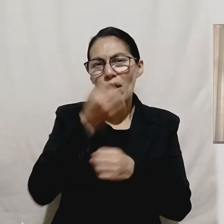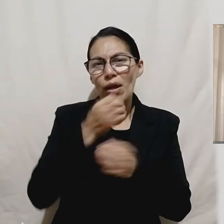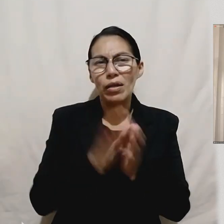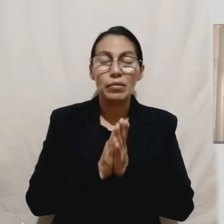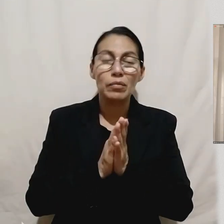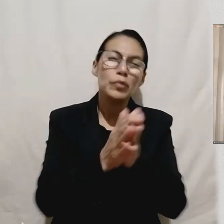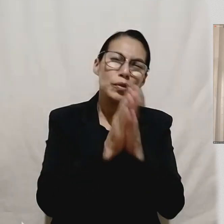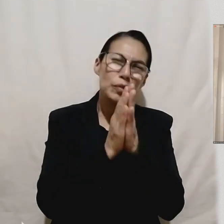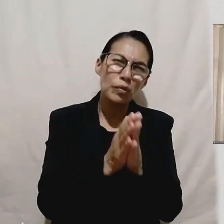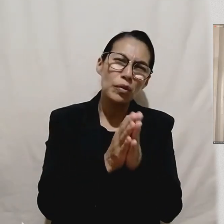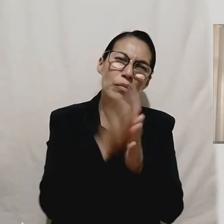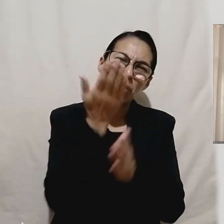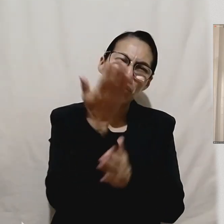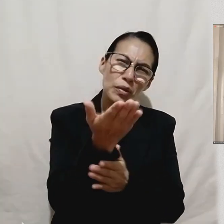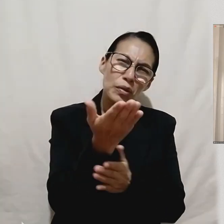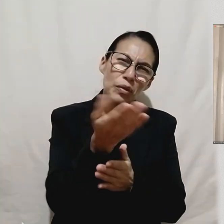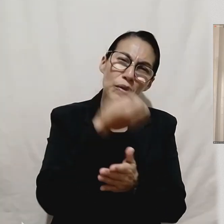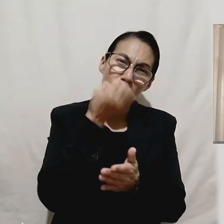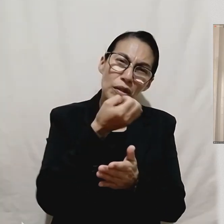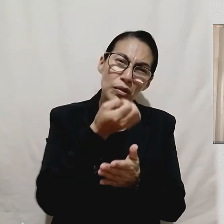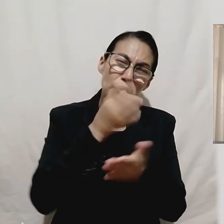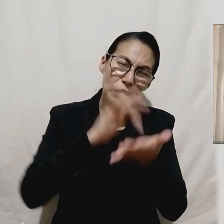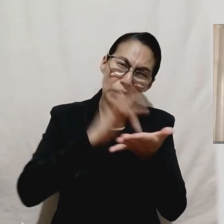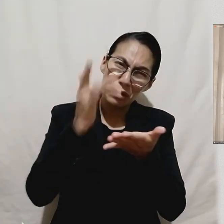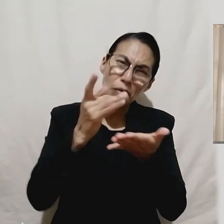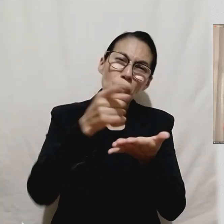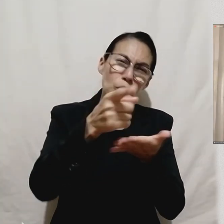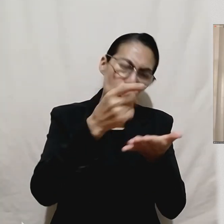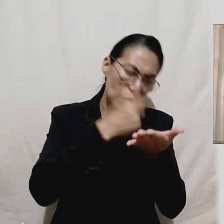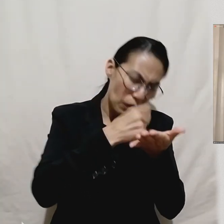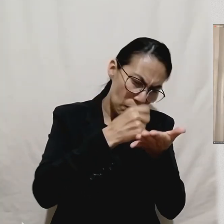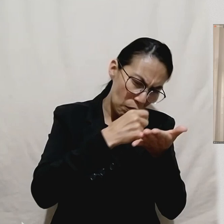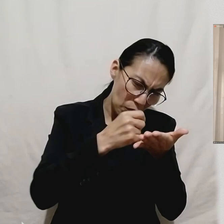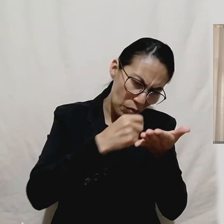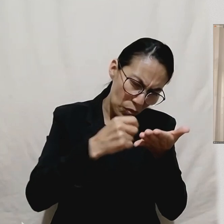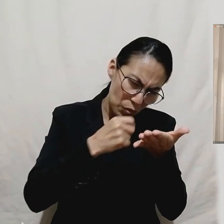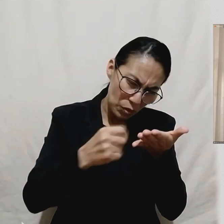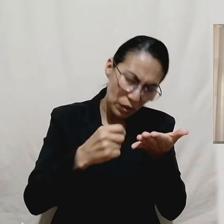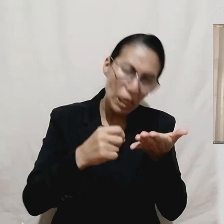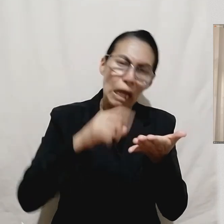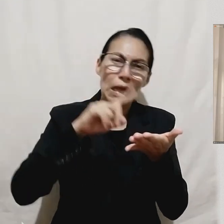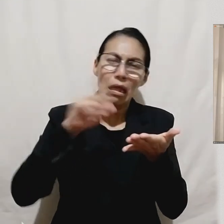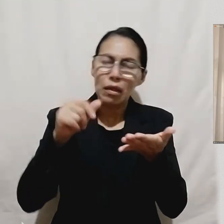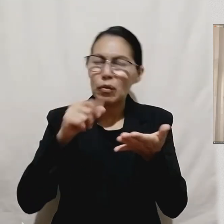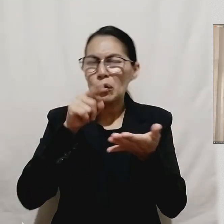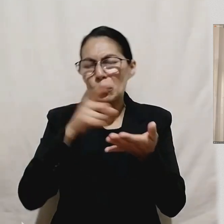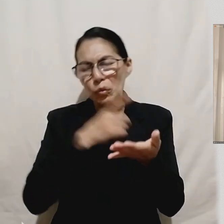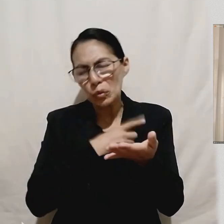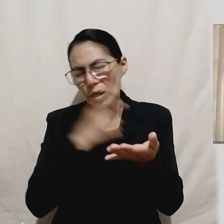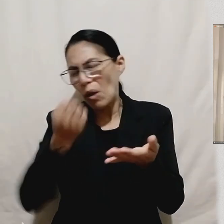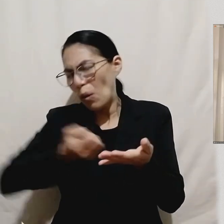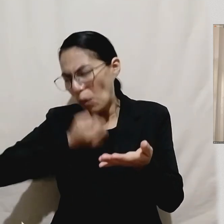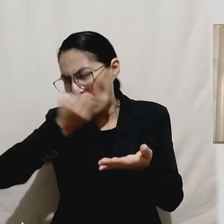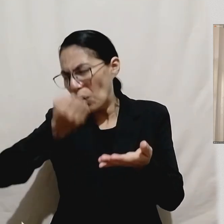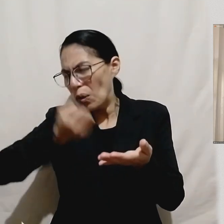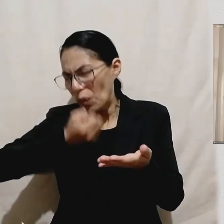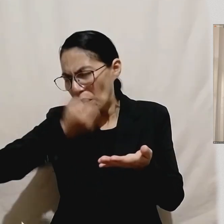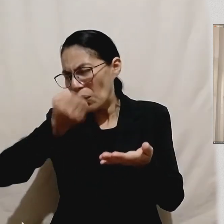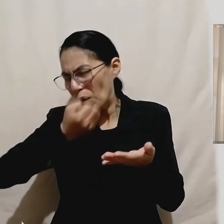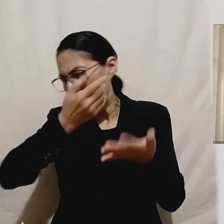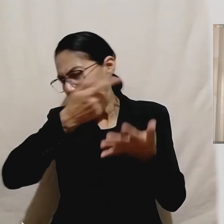anota las pedidos de oración y agradecimiento para que te unas y formemos un poderoso movimiento